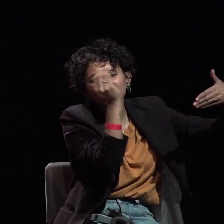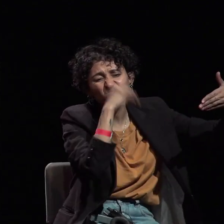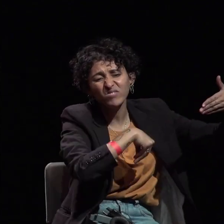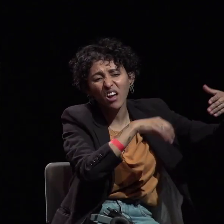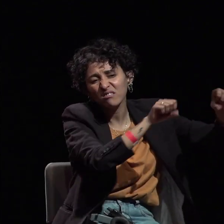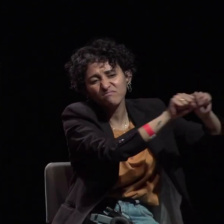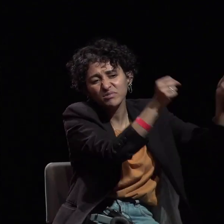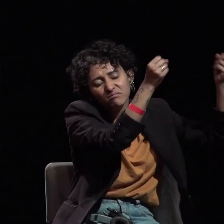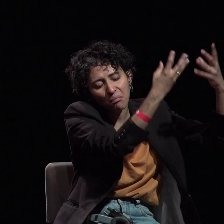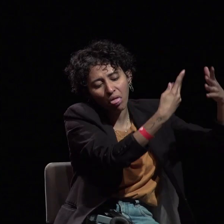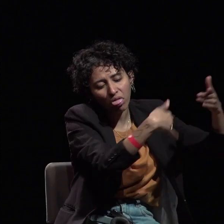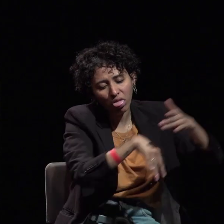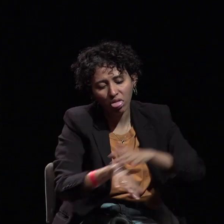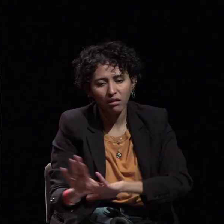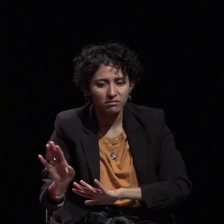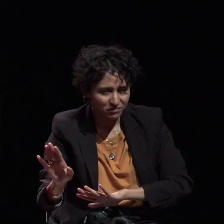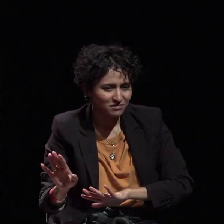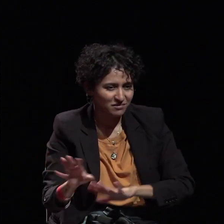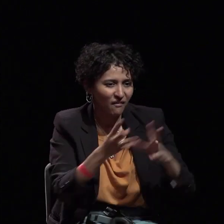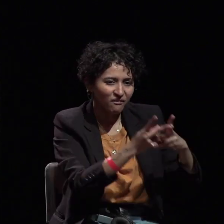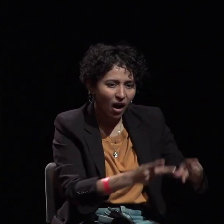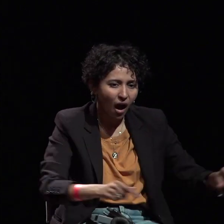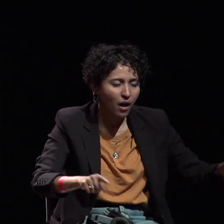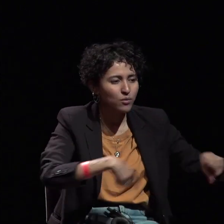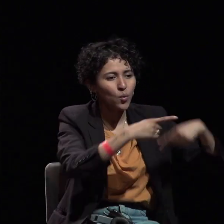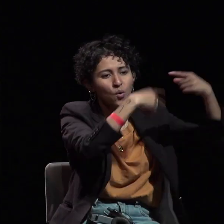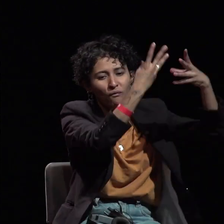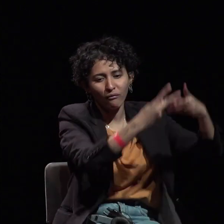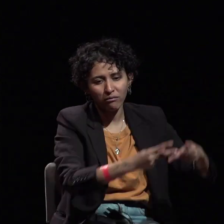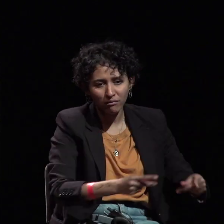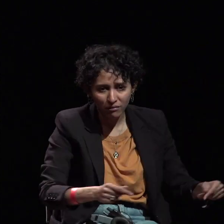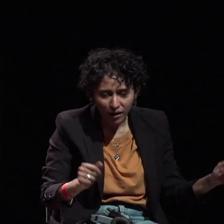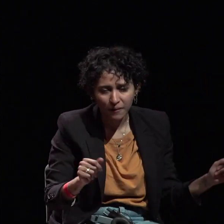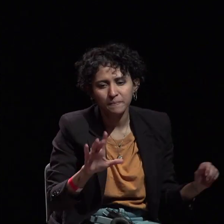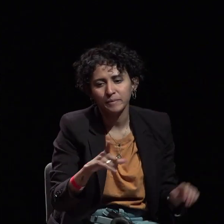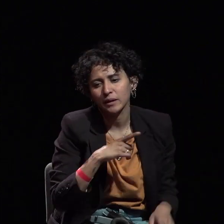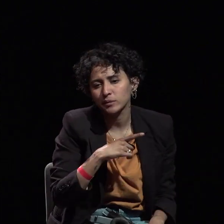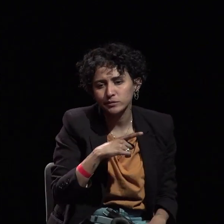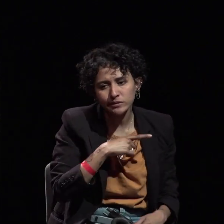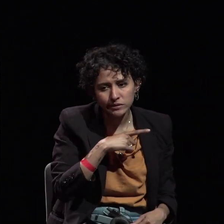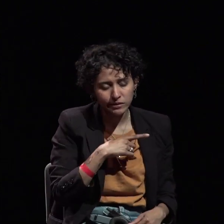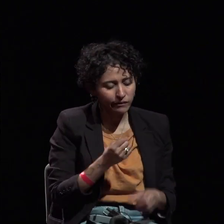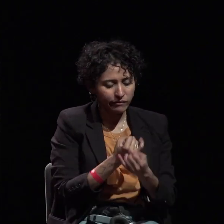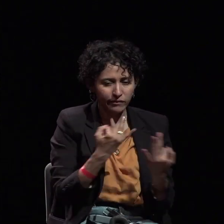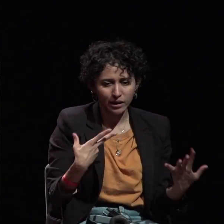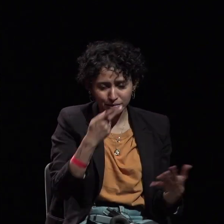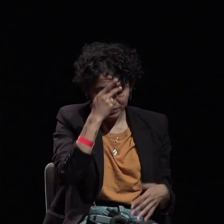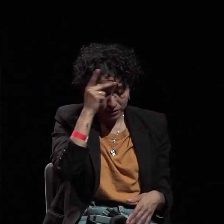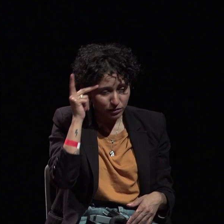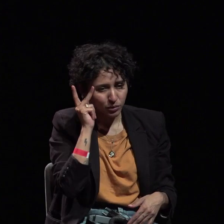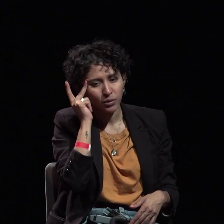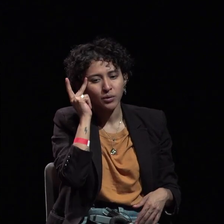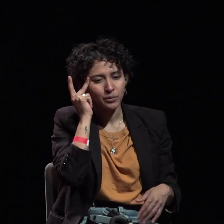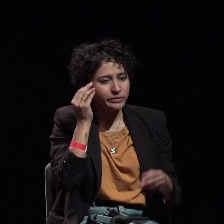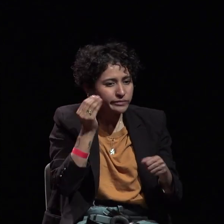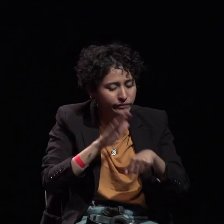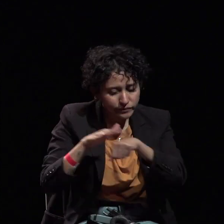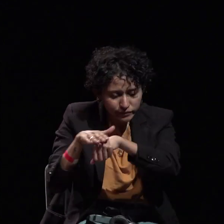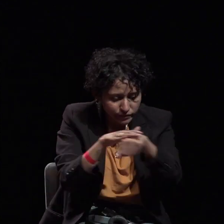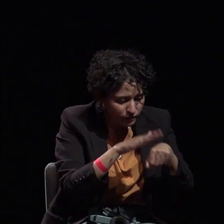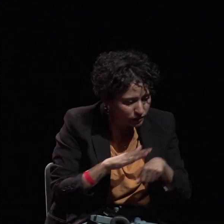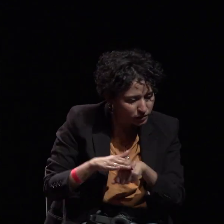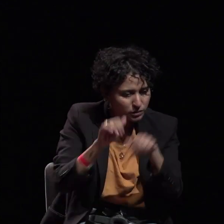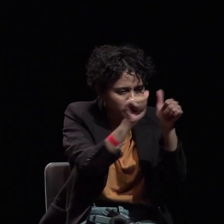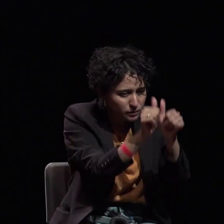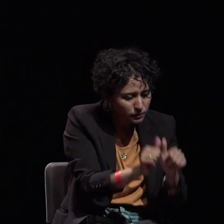que atrela a detentores, clientes, consulentes e seus protótipos, espíritos ou divindades, né, ou